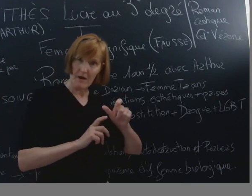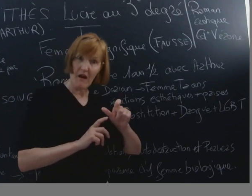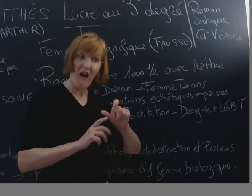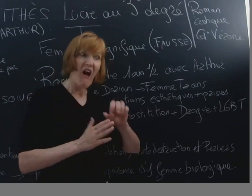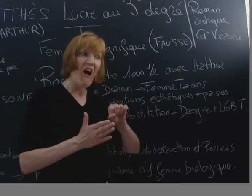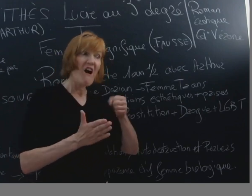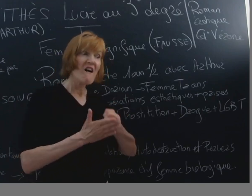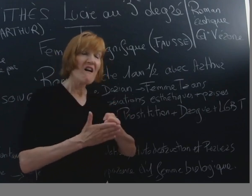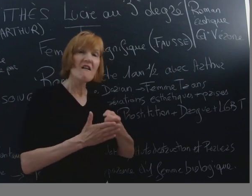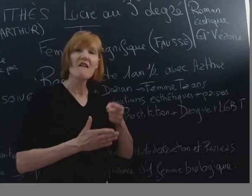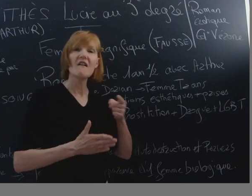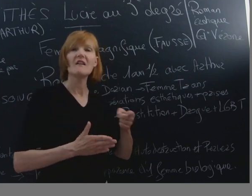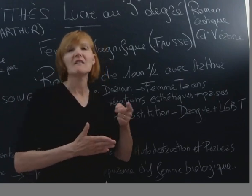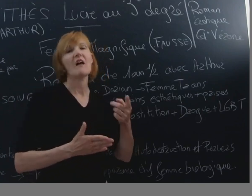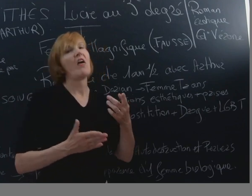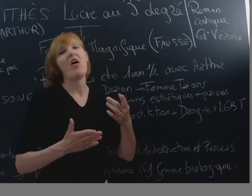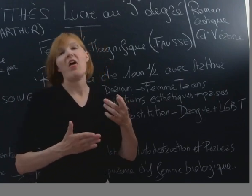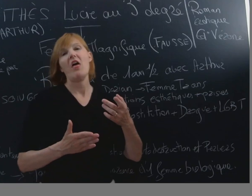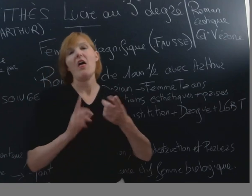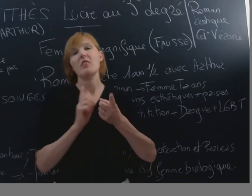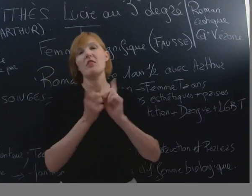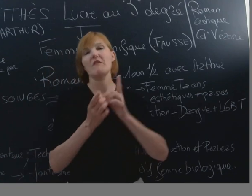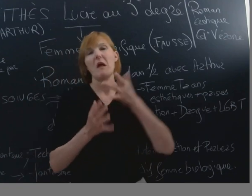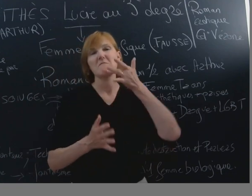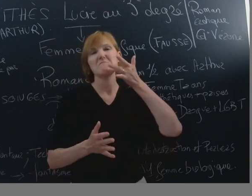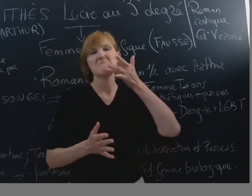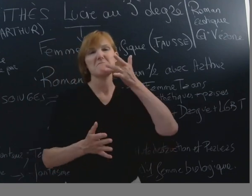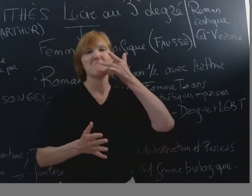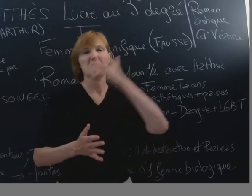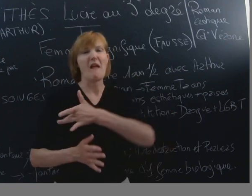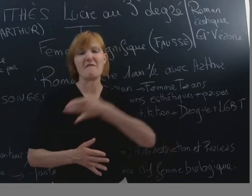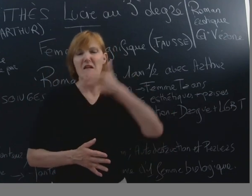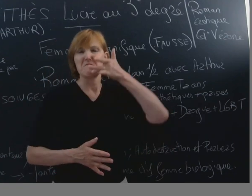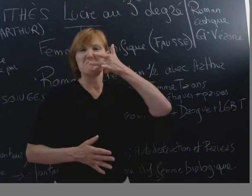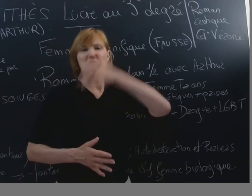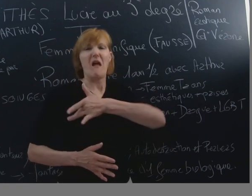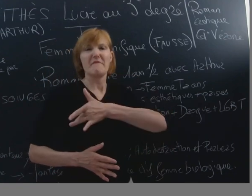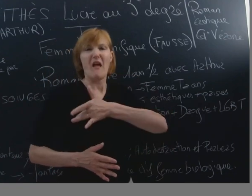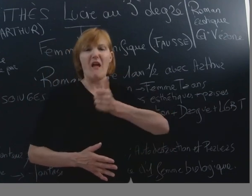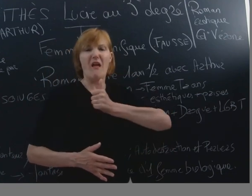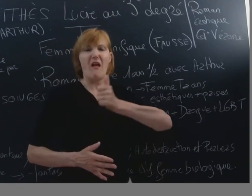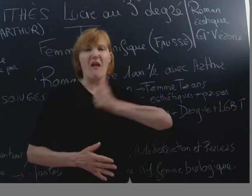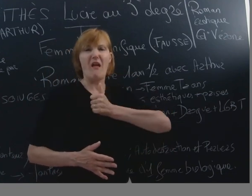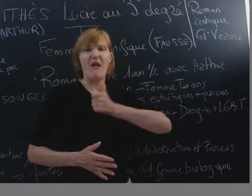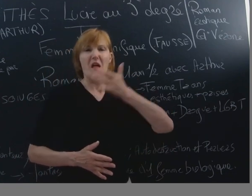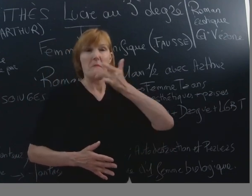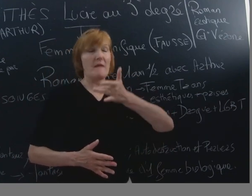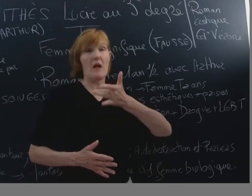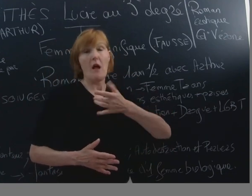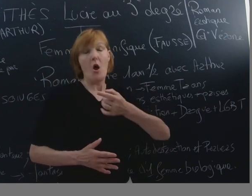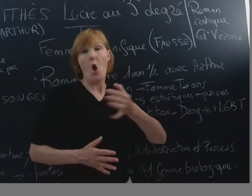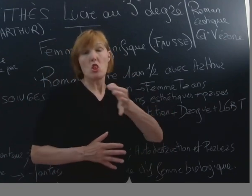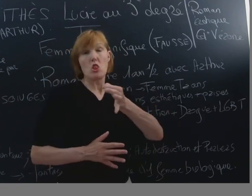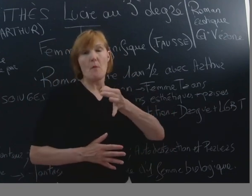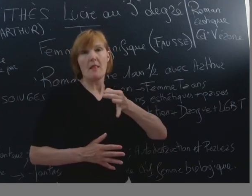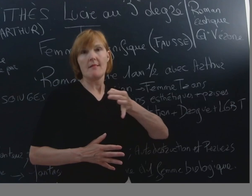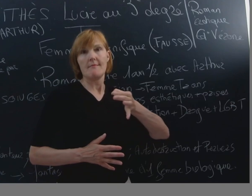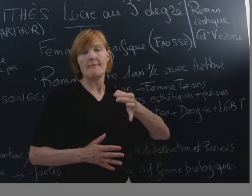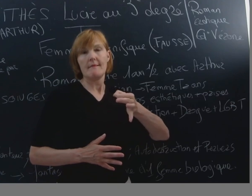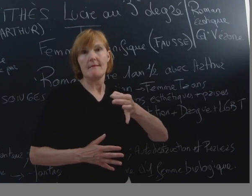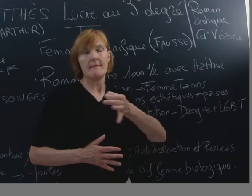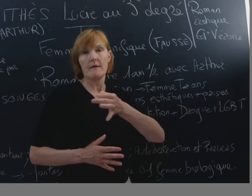puis au bout la personne devient un parfait narcissique